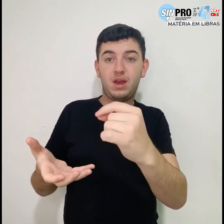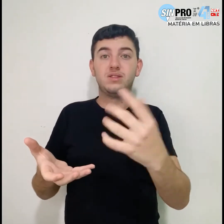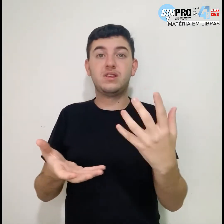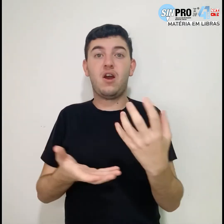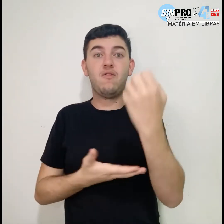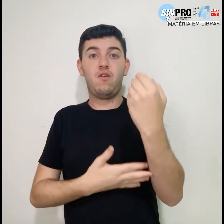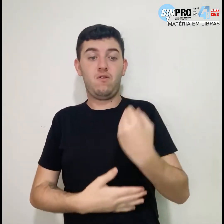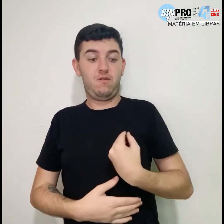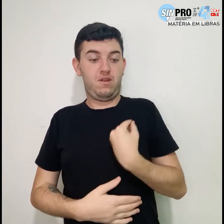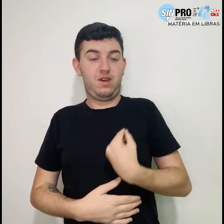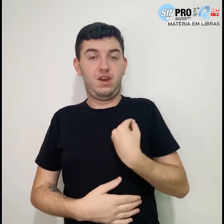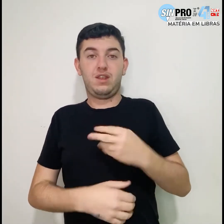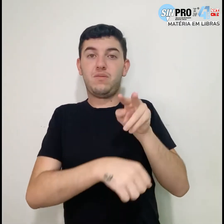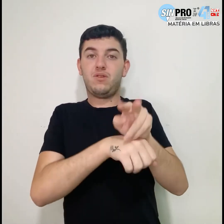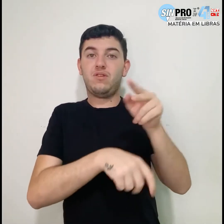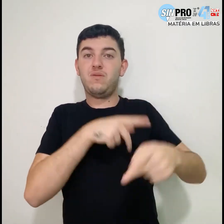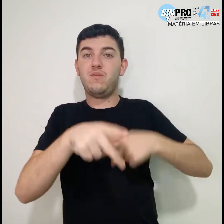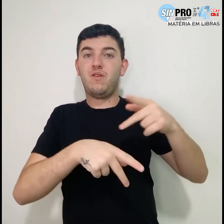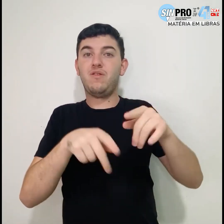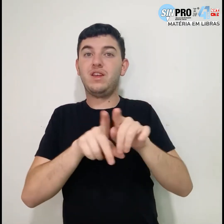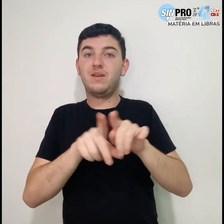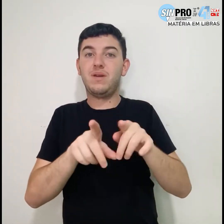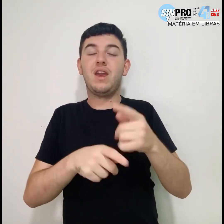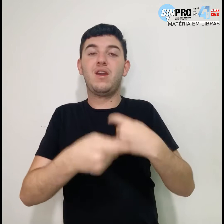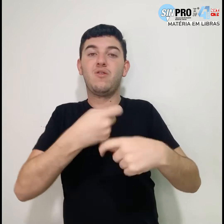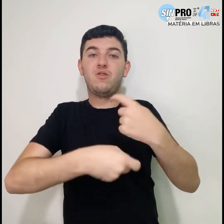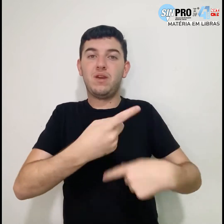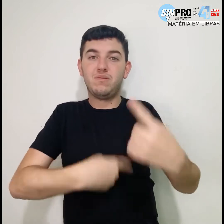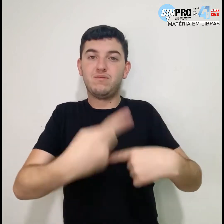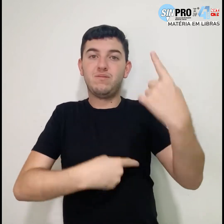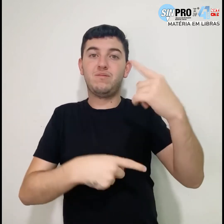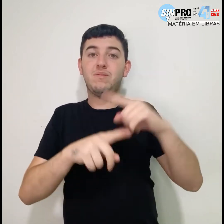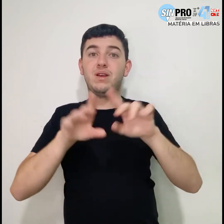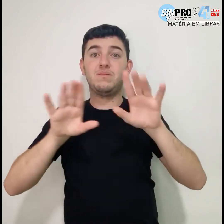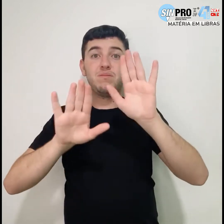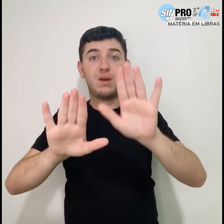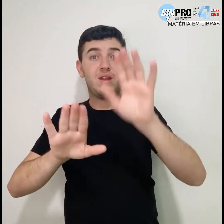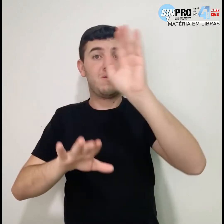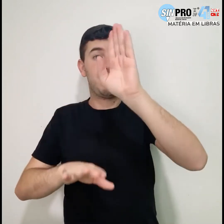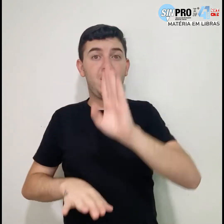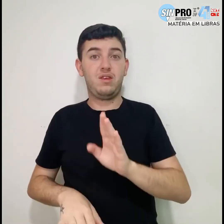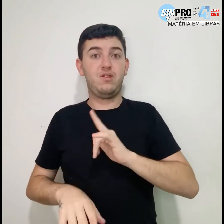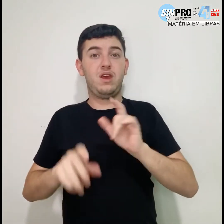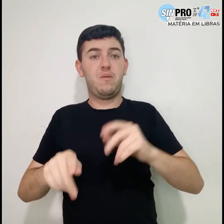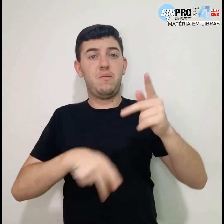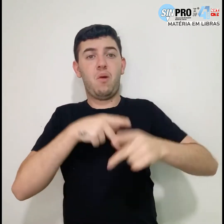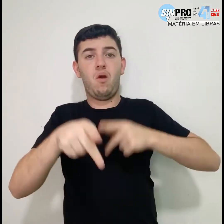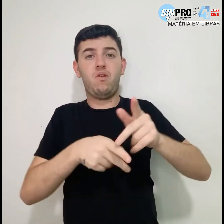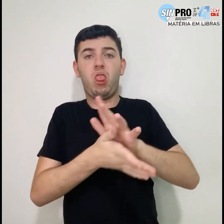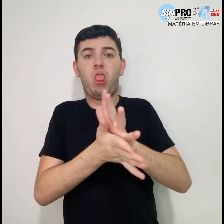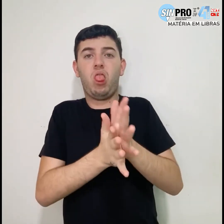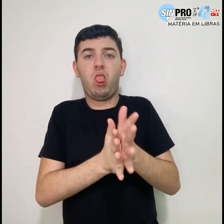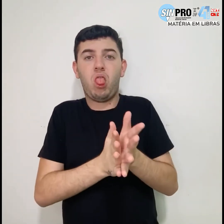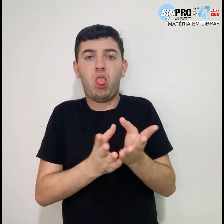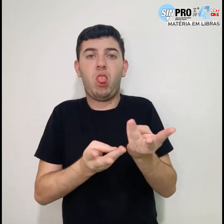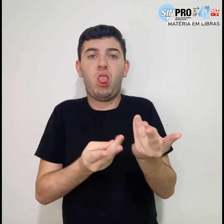No Brasil, o que se tem é um genocídio em andamento que deve levar ainda dezenas de milhares de vidas de